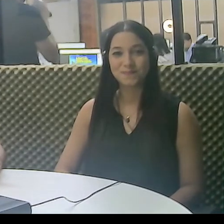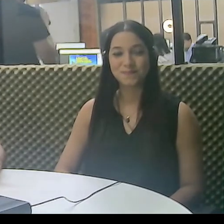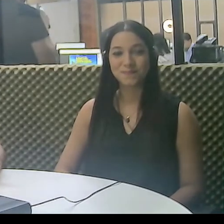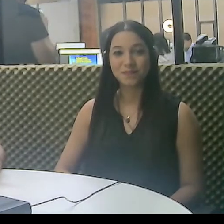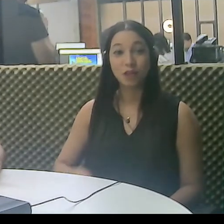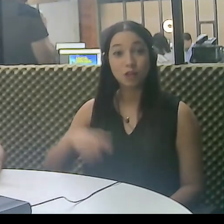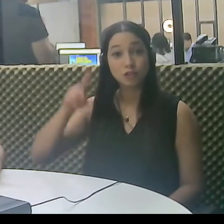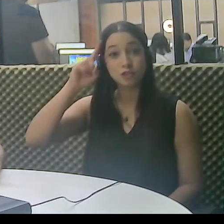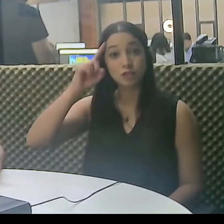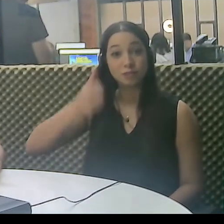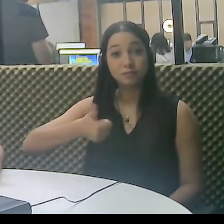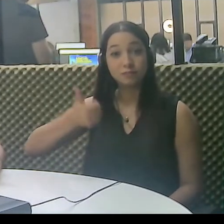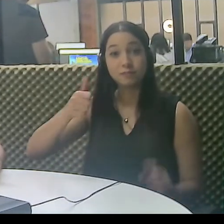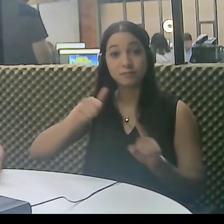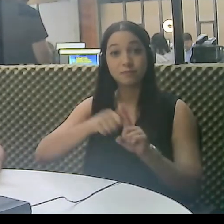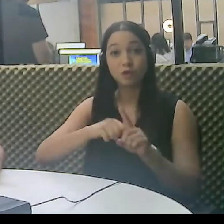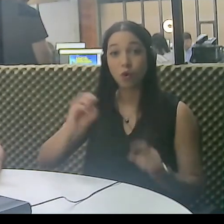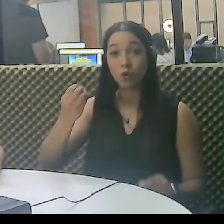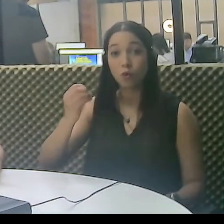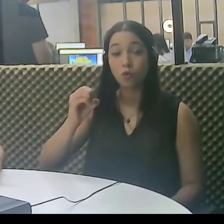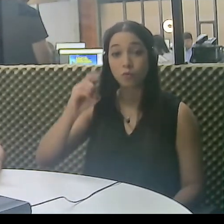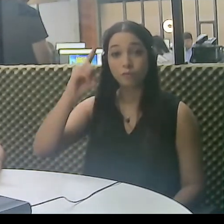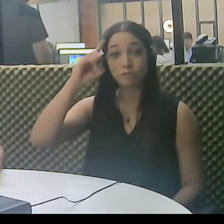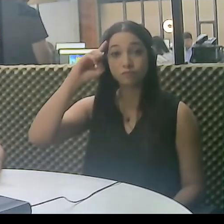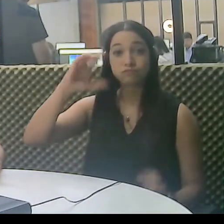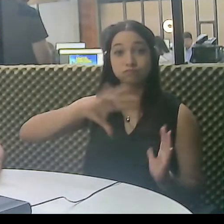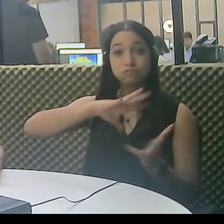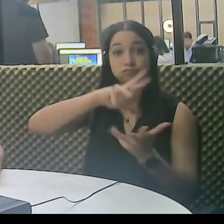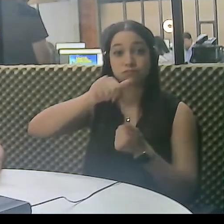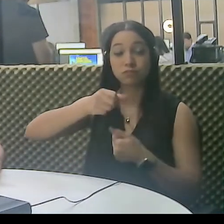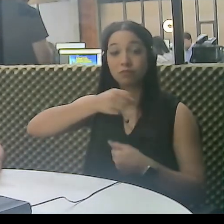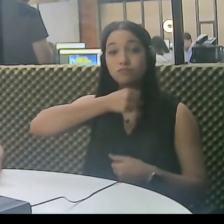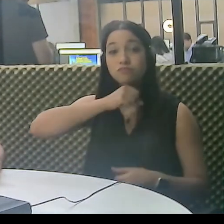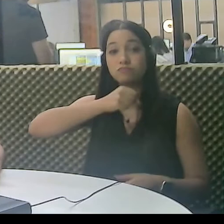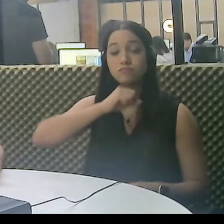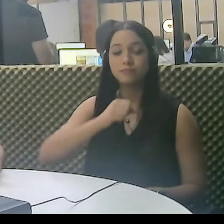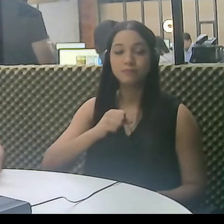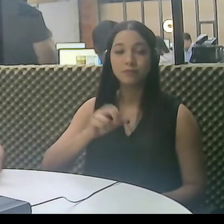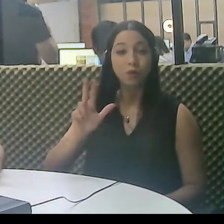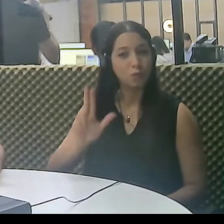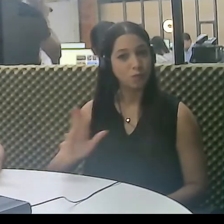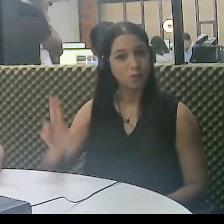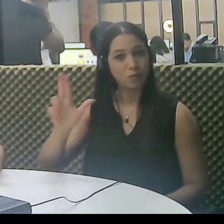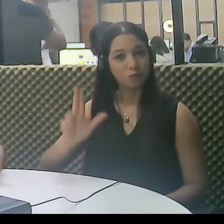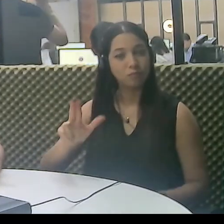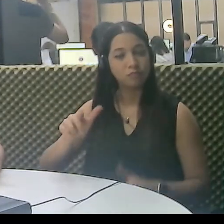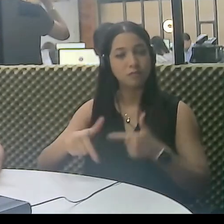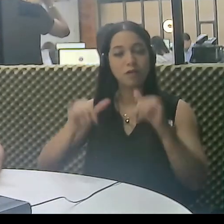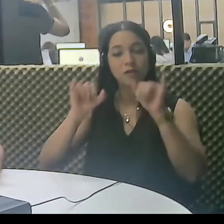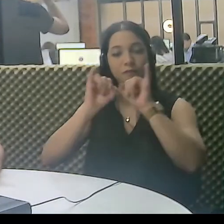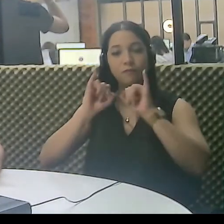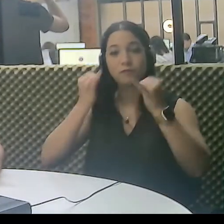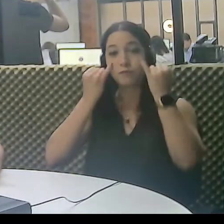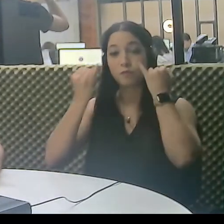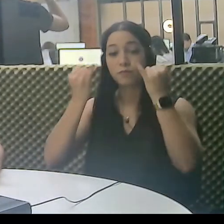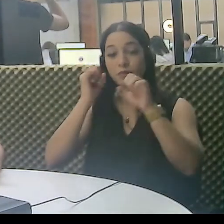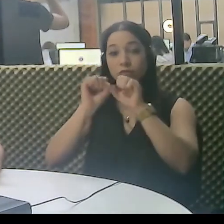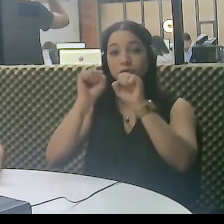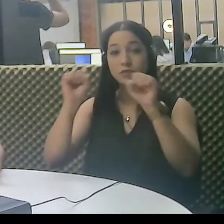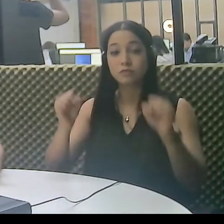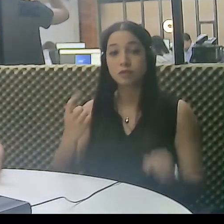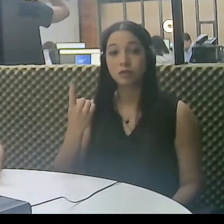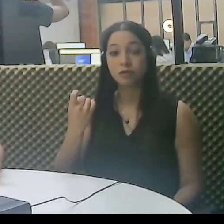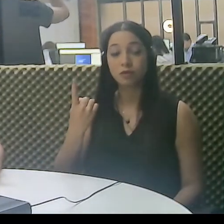O dia 1º de outubro é comemorado o Dia Internacional do Idoso. Em Uberlândia, de acordo com o Serviço de Informação do Sistema Único de Saúde,